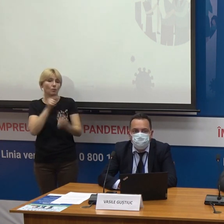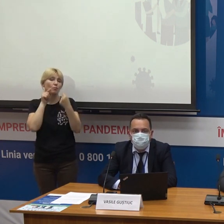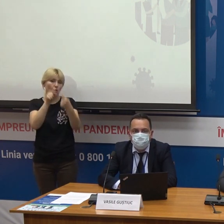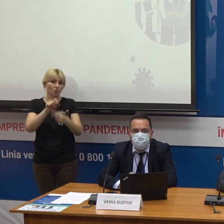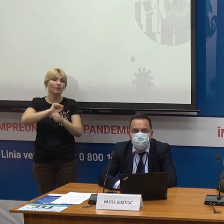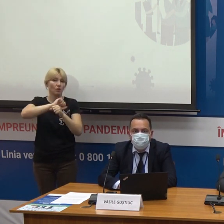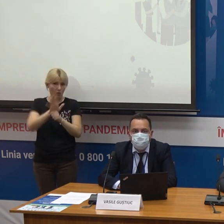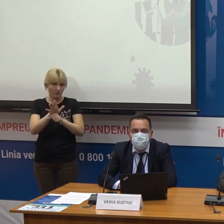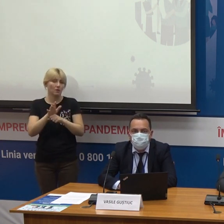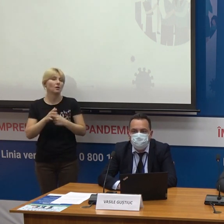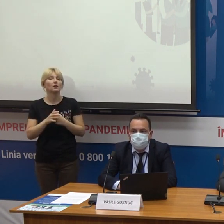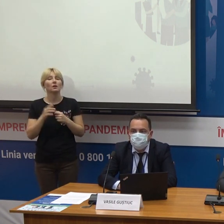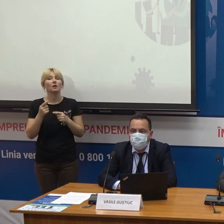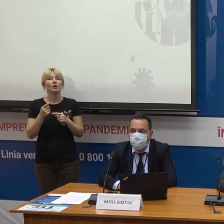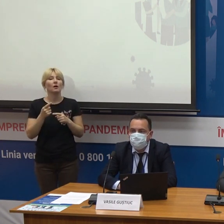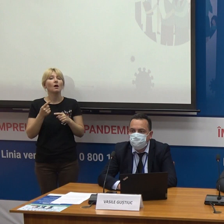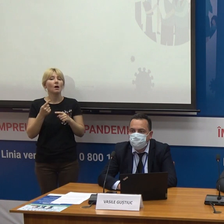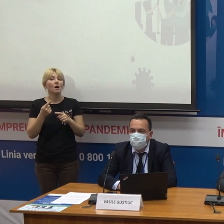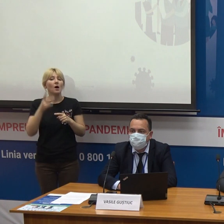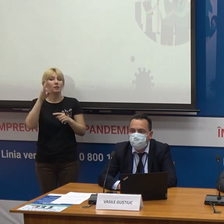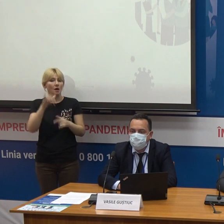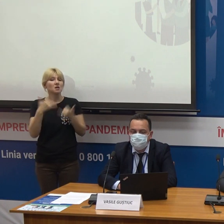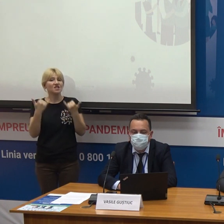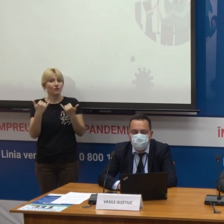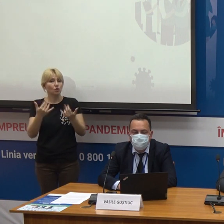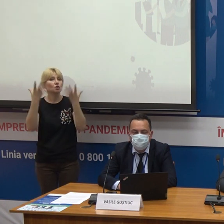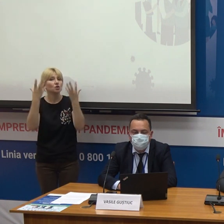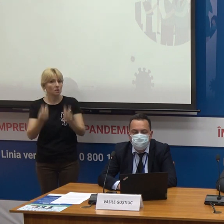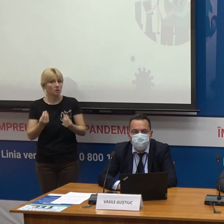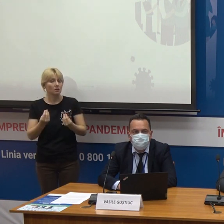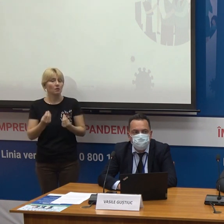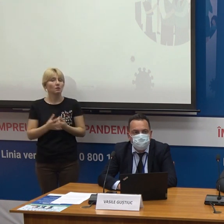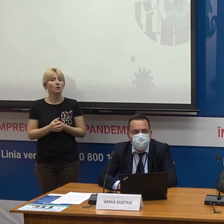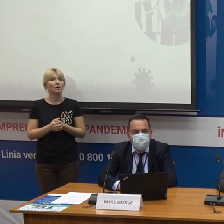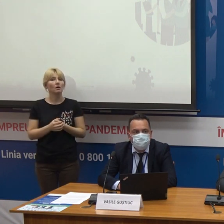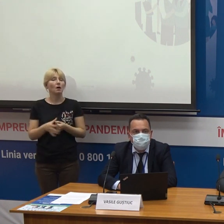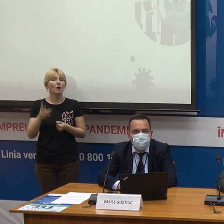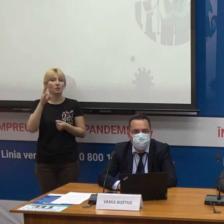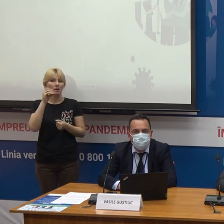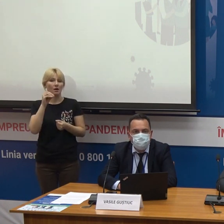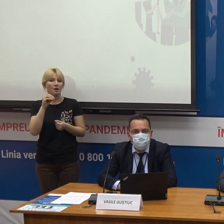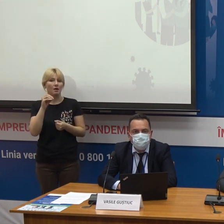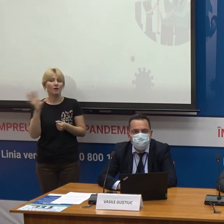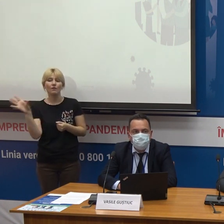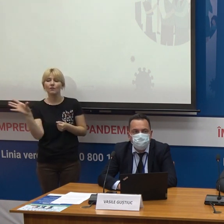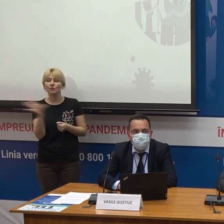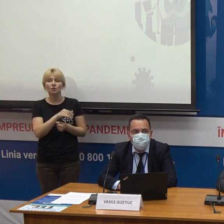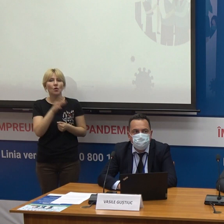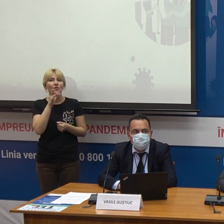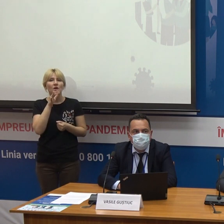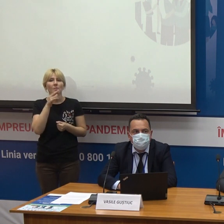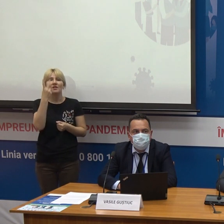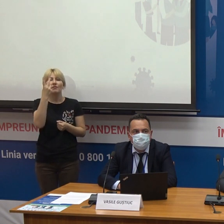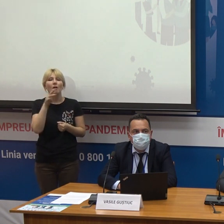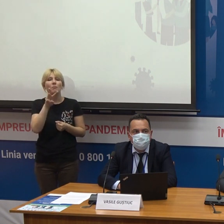infecției COVID-19, deci la ziua de astăzi, pe toată perioada din 2 martie, de